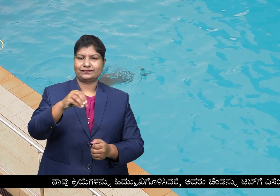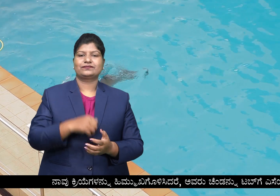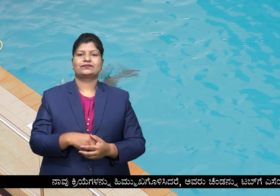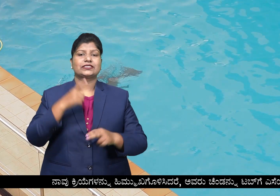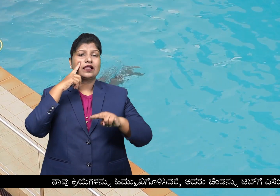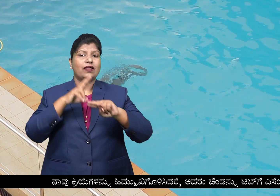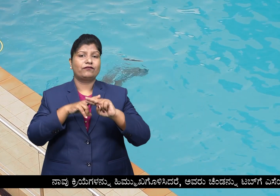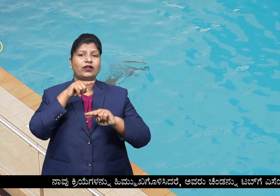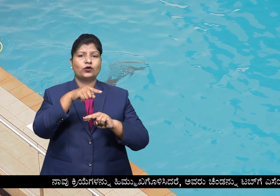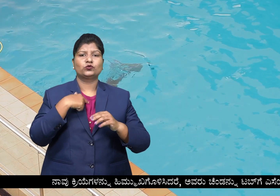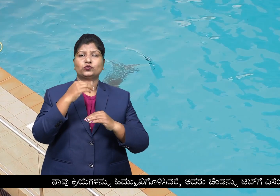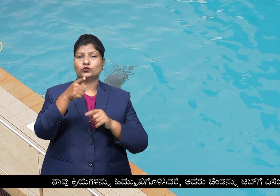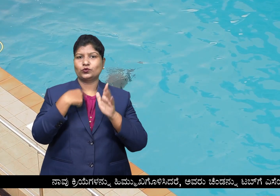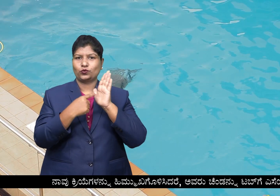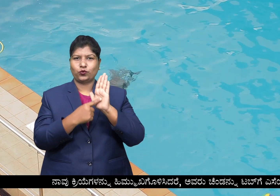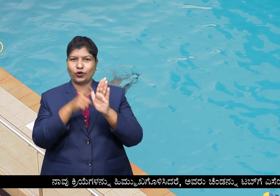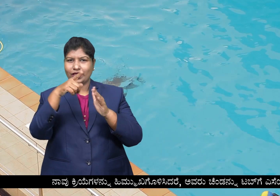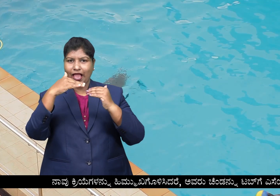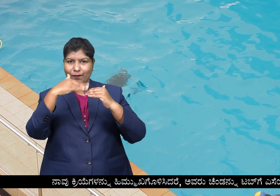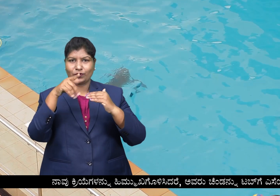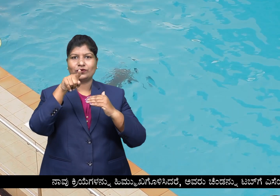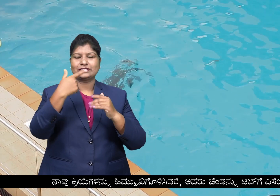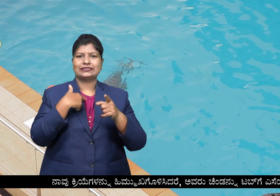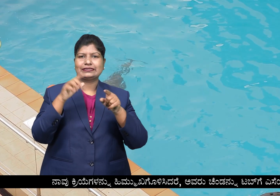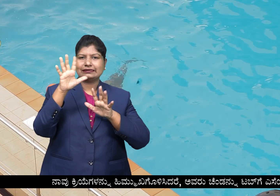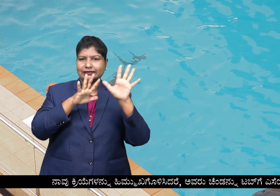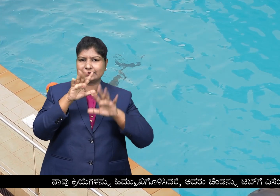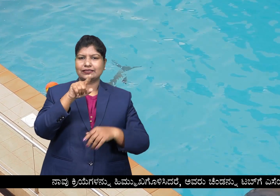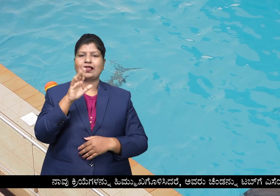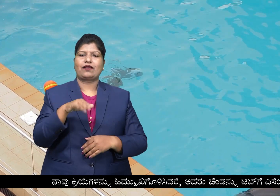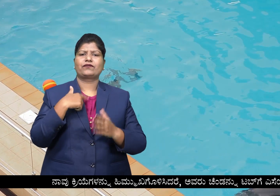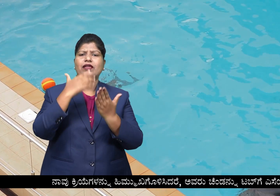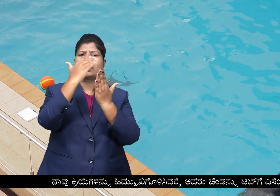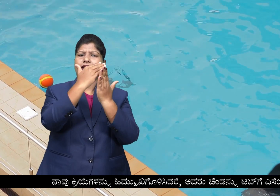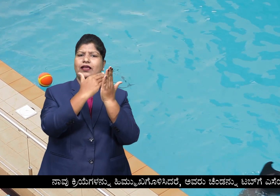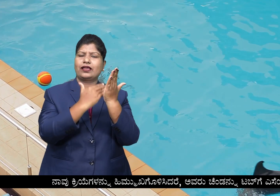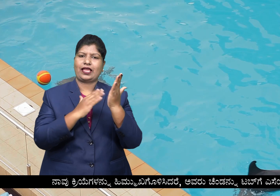ನಾವು ಕ್ರಿಯೆಗಳನ್ನ ಹಿಮ್ಮುಖಗೊಳಿಸಿದರೆ ಅವರು ಚೆಂಡನ್ನ ಟಬ್ಗೆ ಎಸೆಯುತ್ತವೆ.